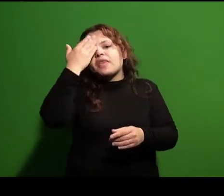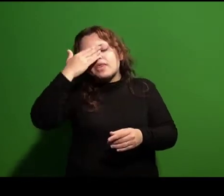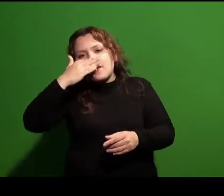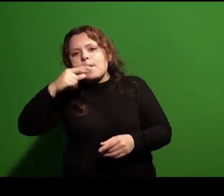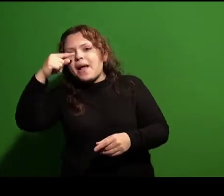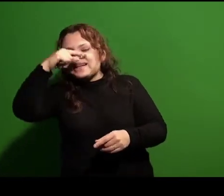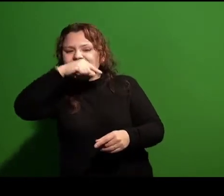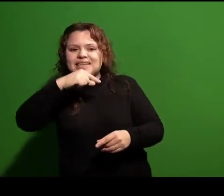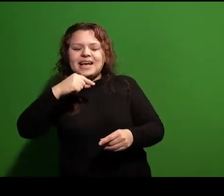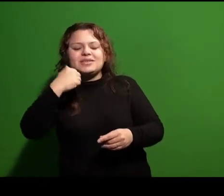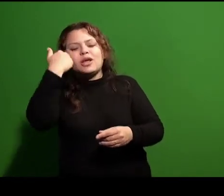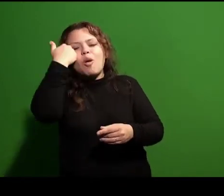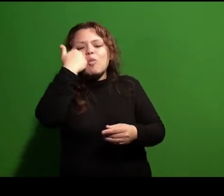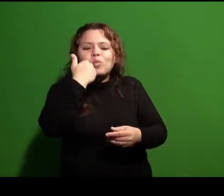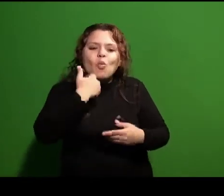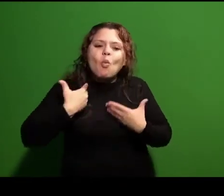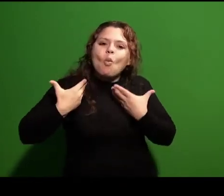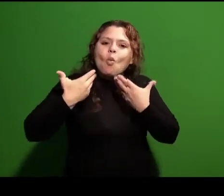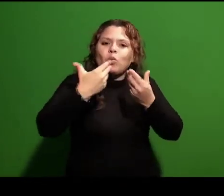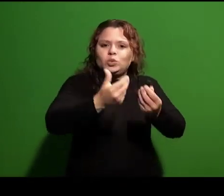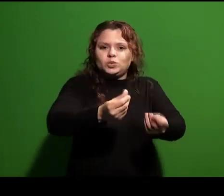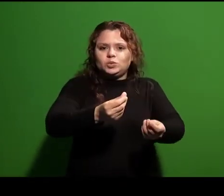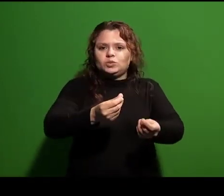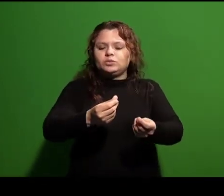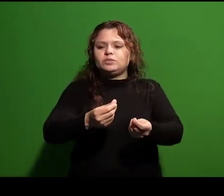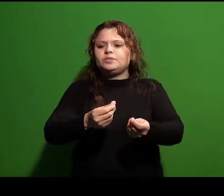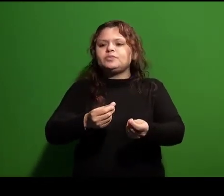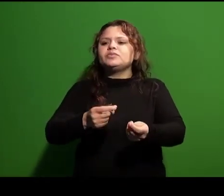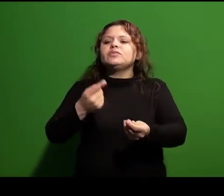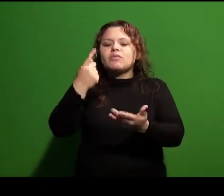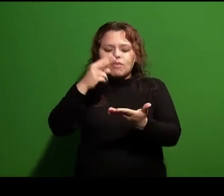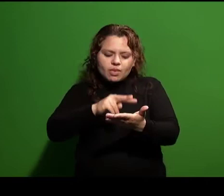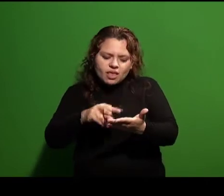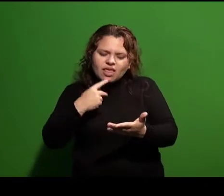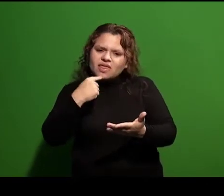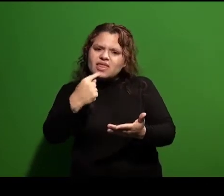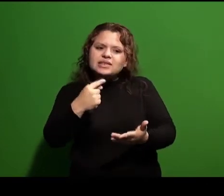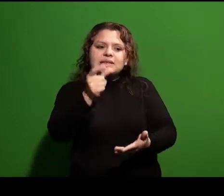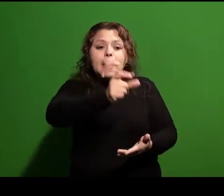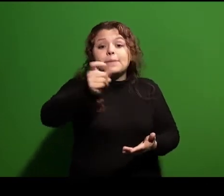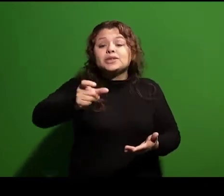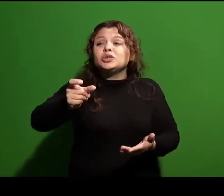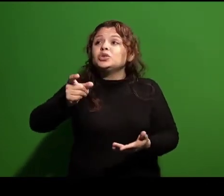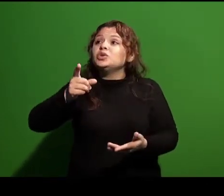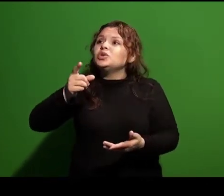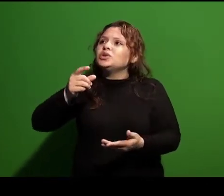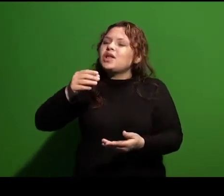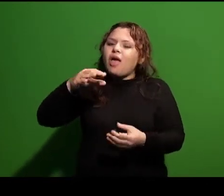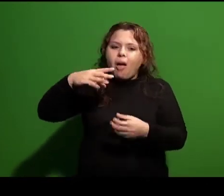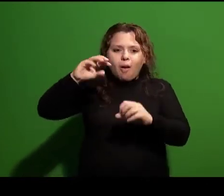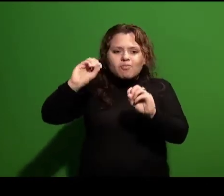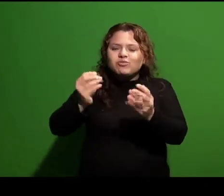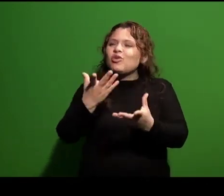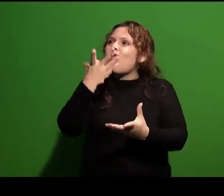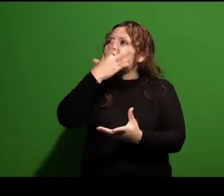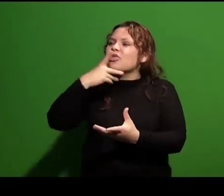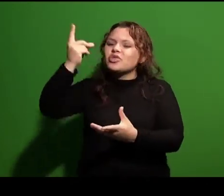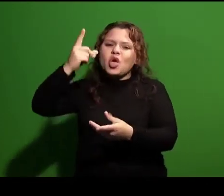Salmo 94:12. Bienaventurado el hombre a quien tú, Jehová, corriges, y en tu ley lo